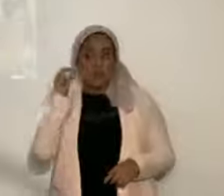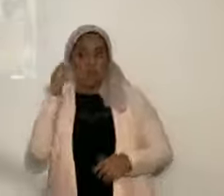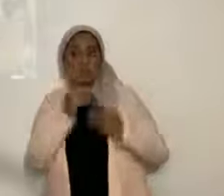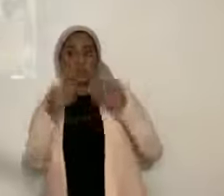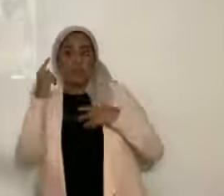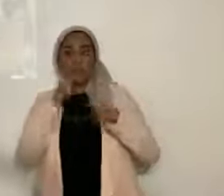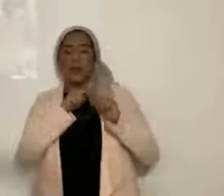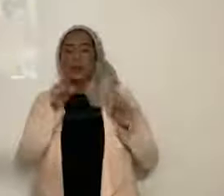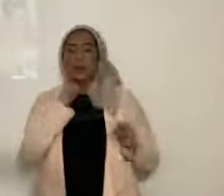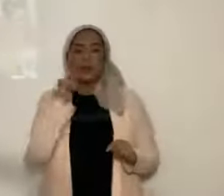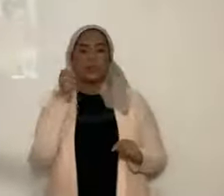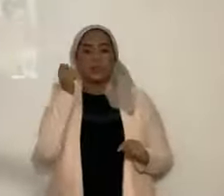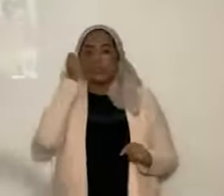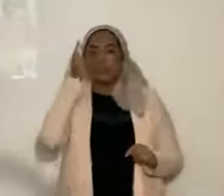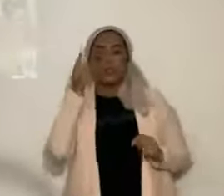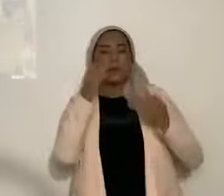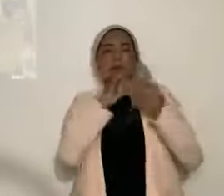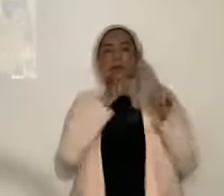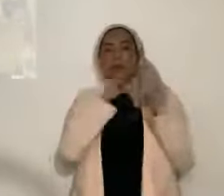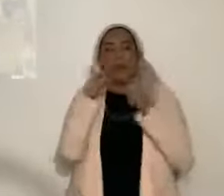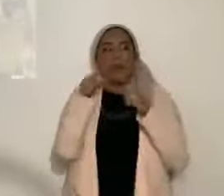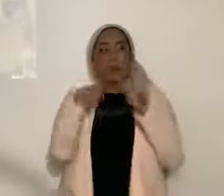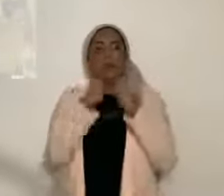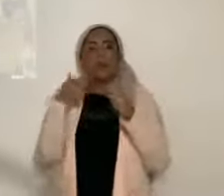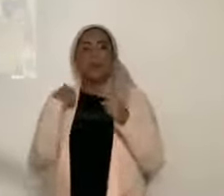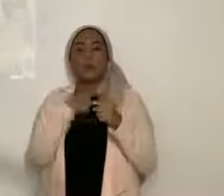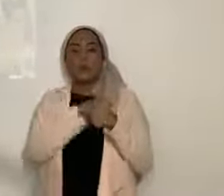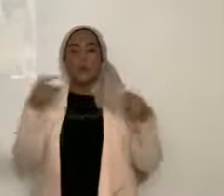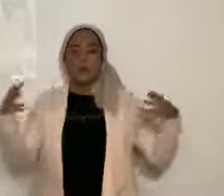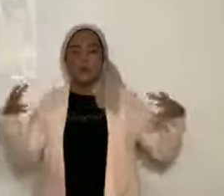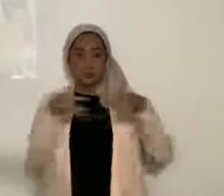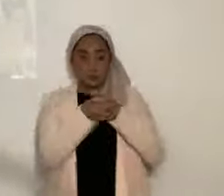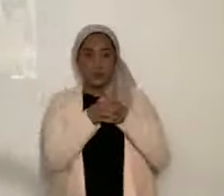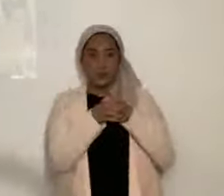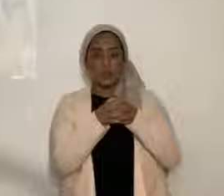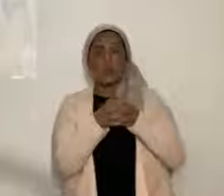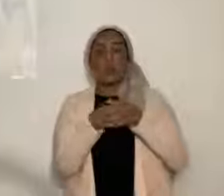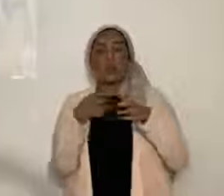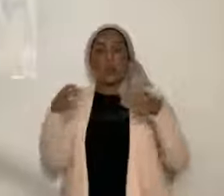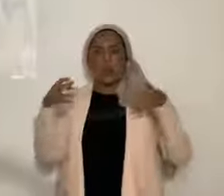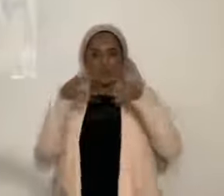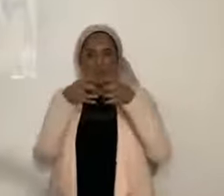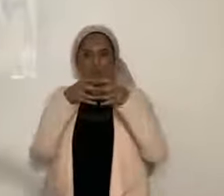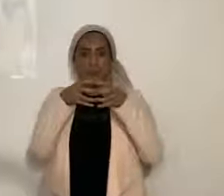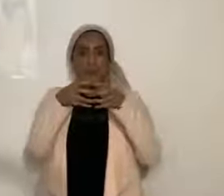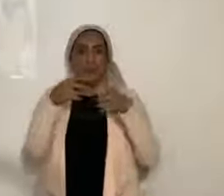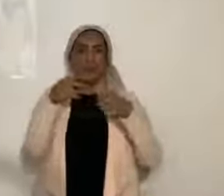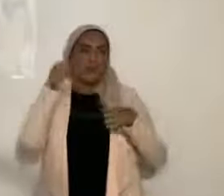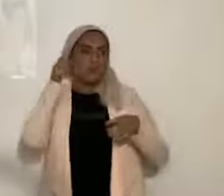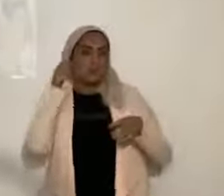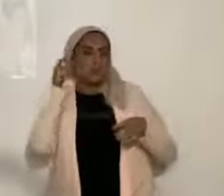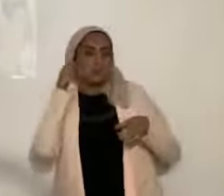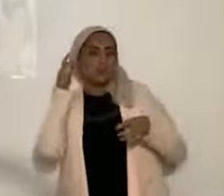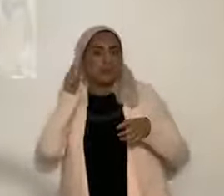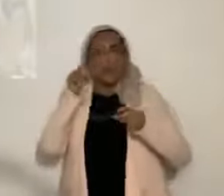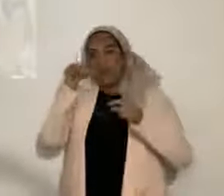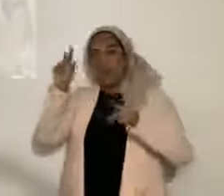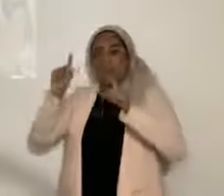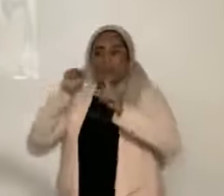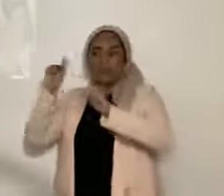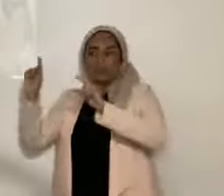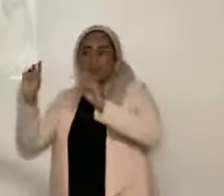pero no entendieron. Es como cuando en una reunión hay mucha gente y se oye el susurro de las demás